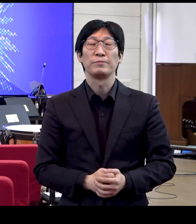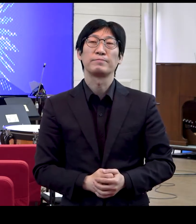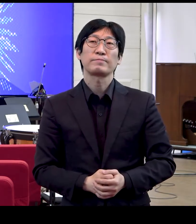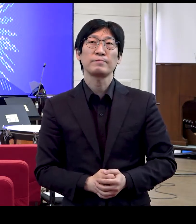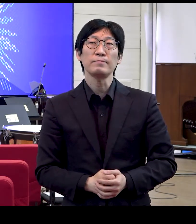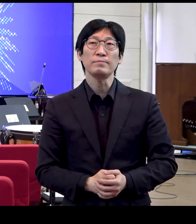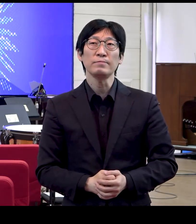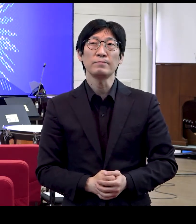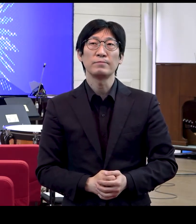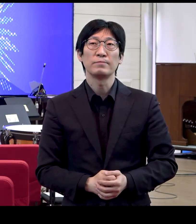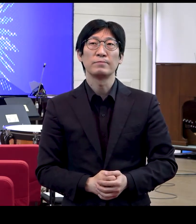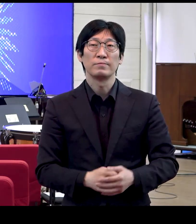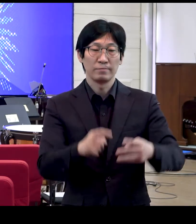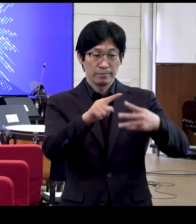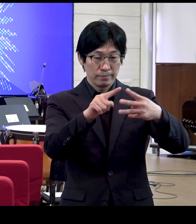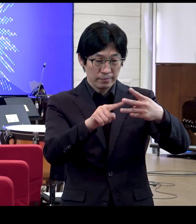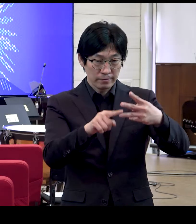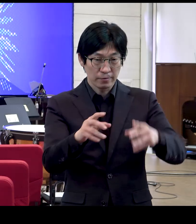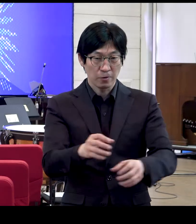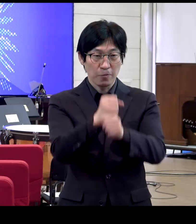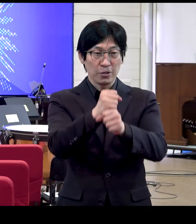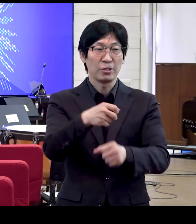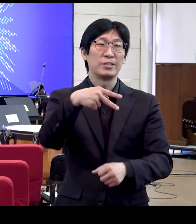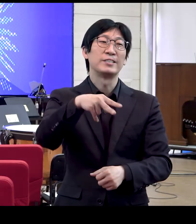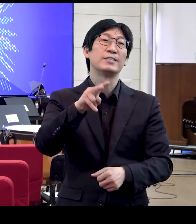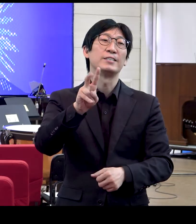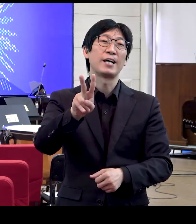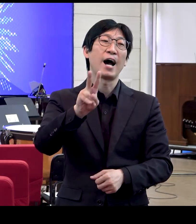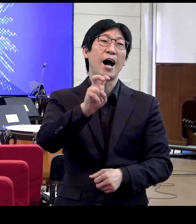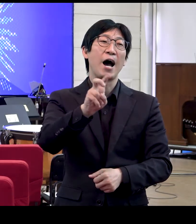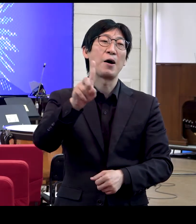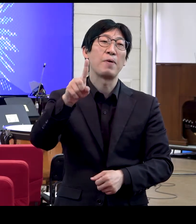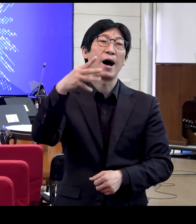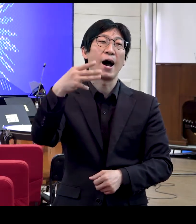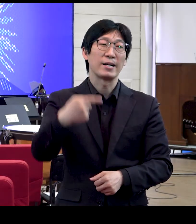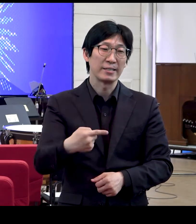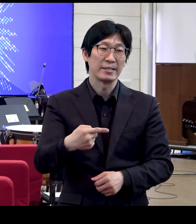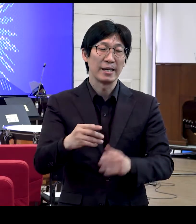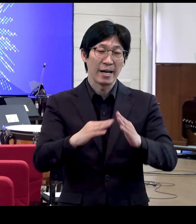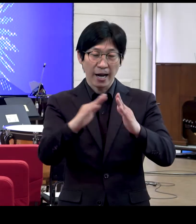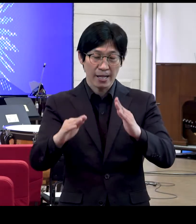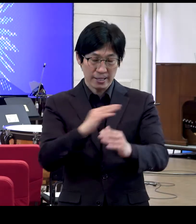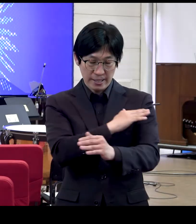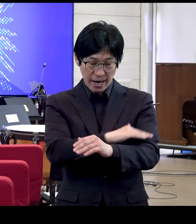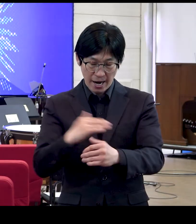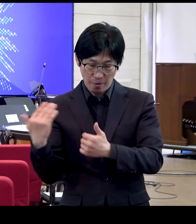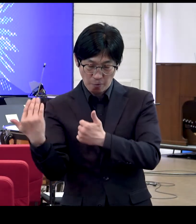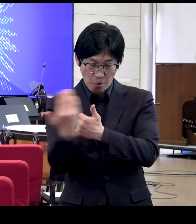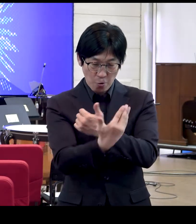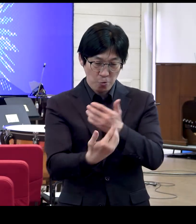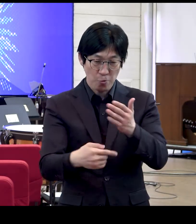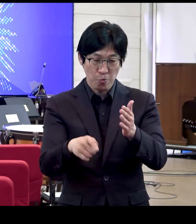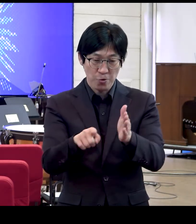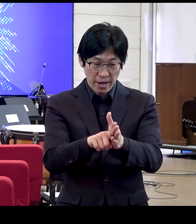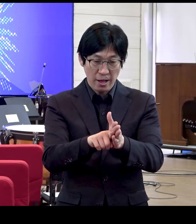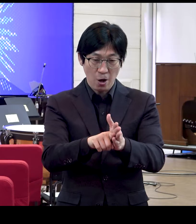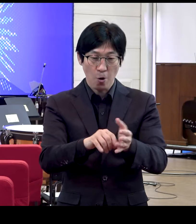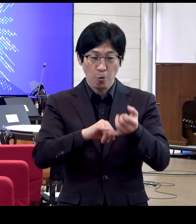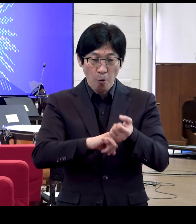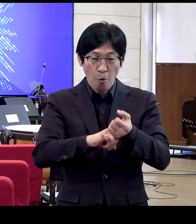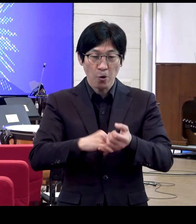바로 뭐냐? 이것이 바로 샤마르, 가정을 잘 지키기 위해서 우리가 꼭 알아야 될 바로 그 세